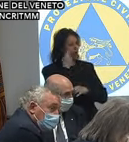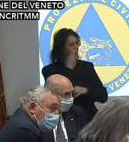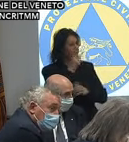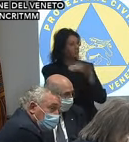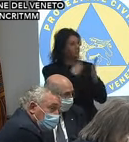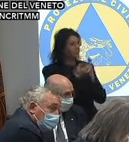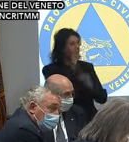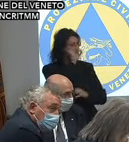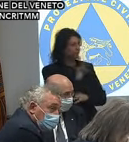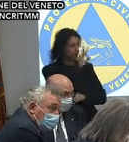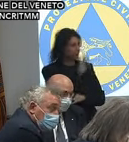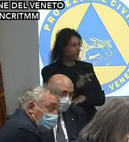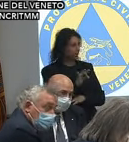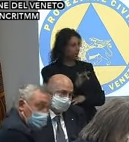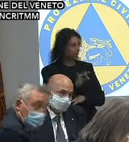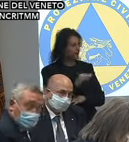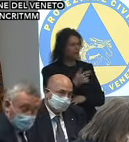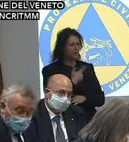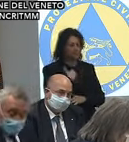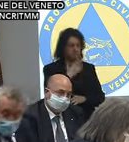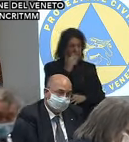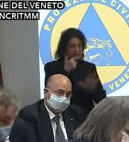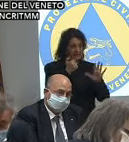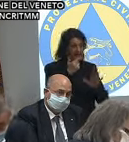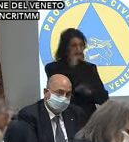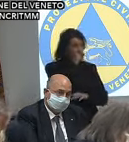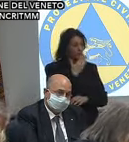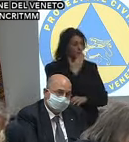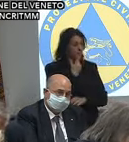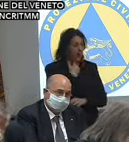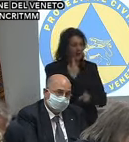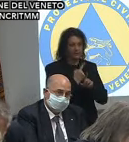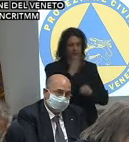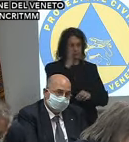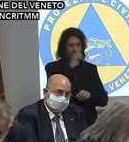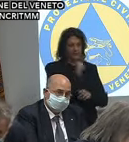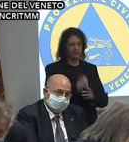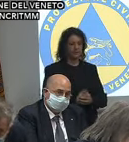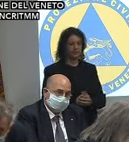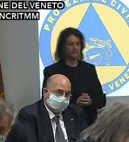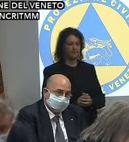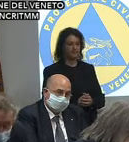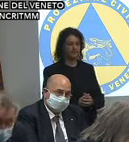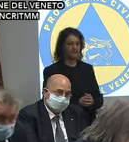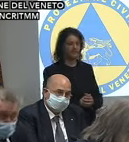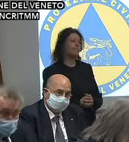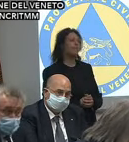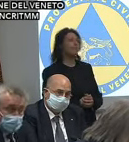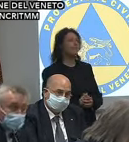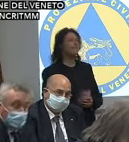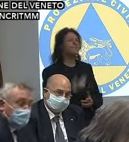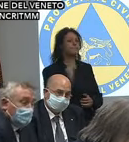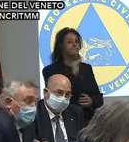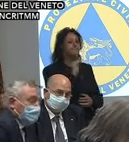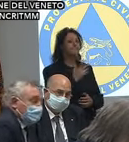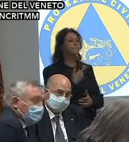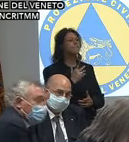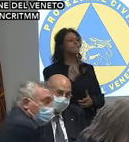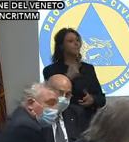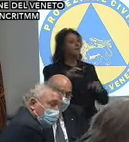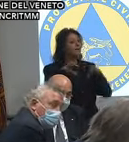vorrei capire sto 60% di mancanza dove viene fuori. Nicolussi Moro, Corriere del Veneto. Entrambi i poli, dice,